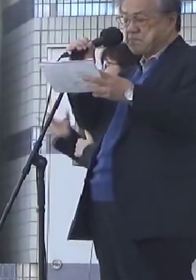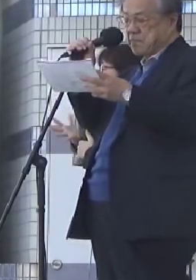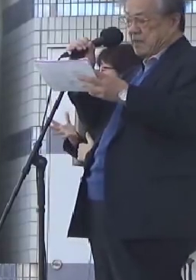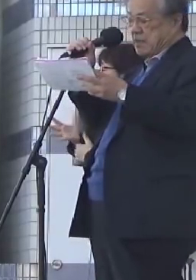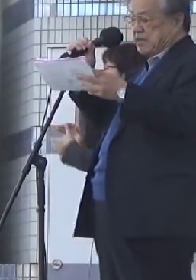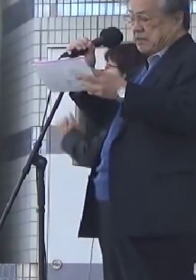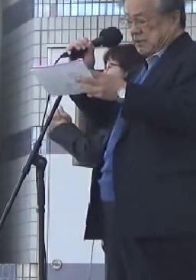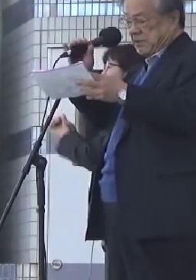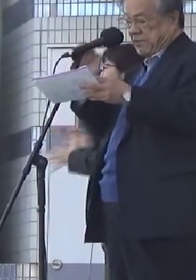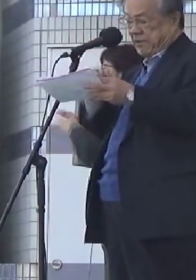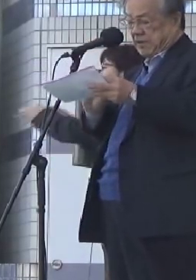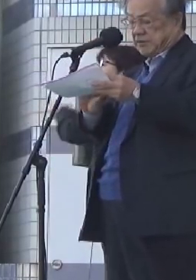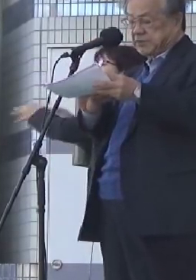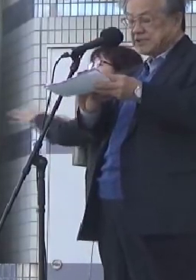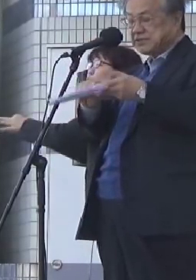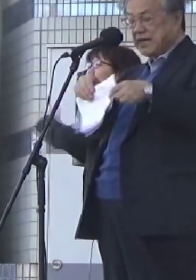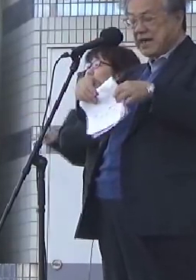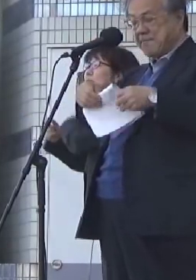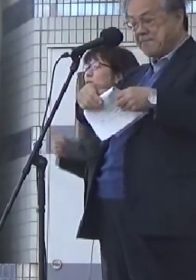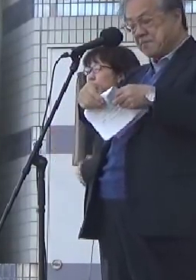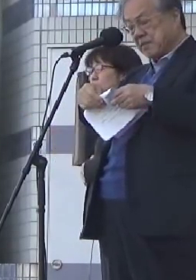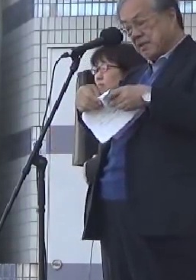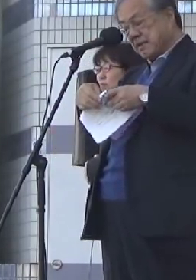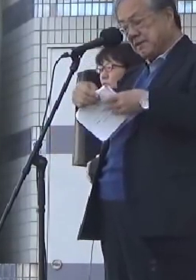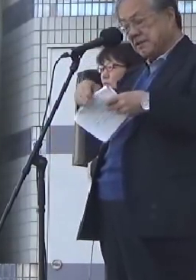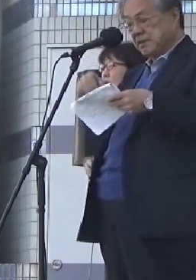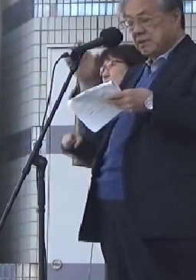か。二つは